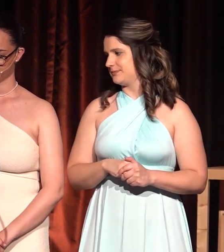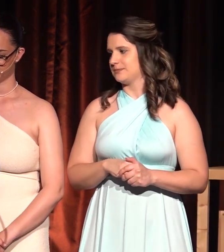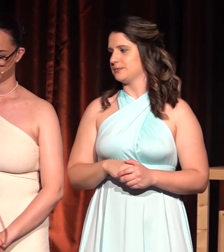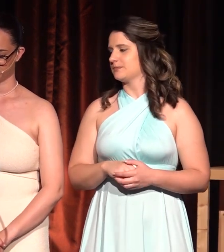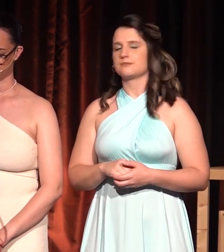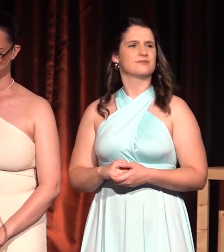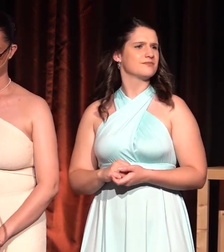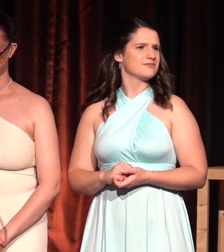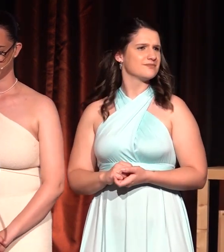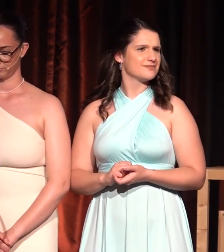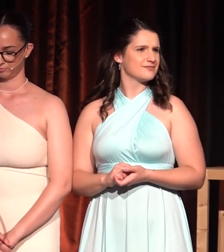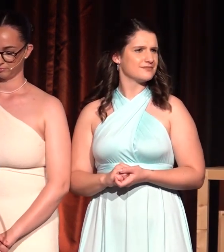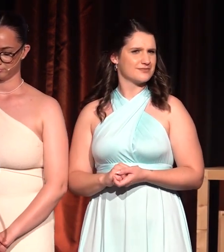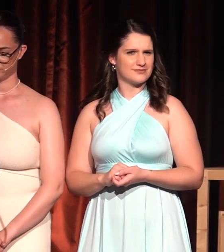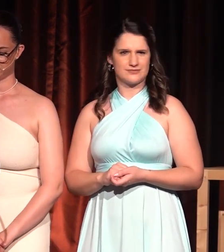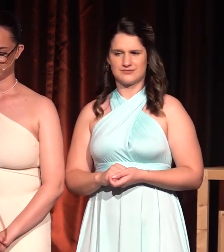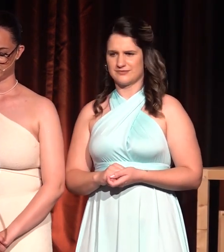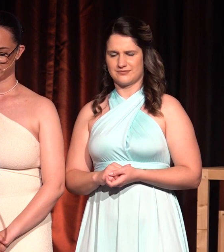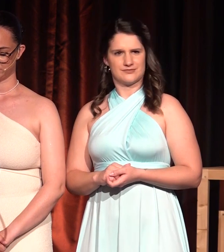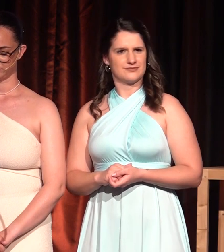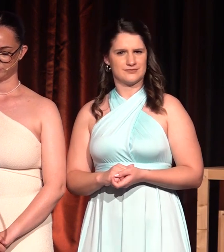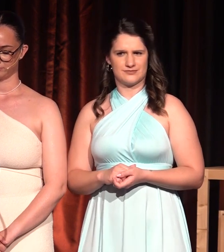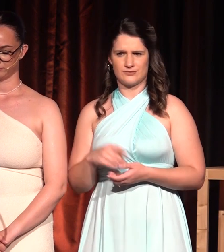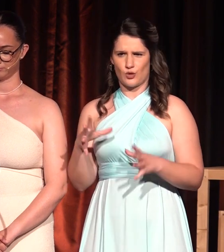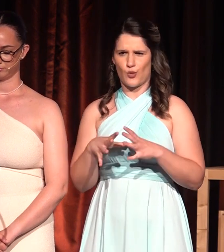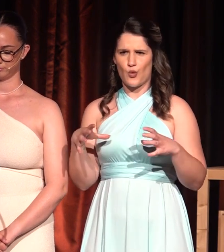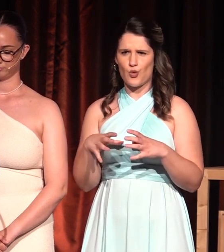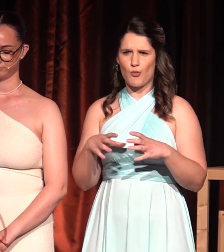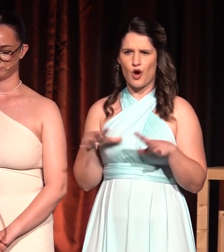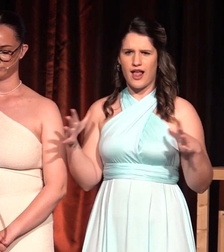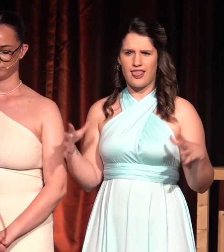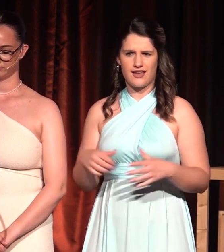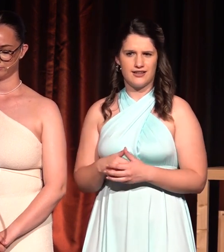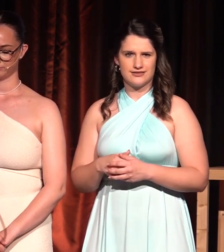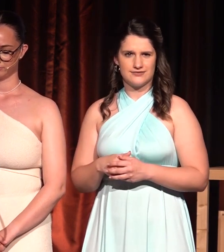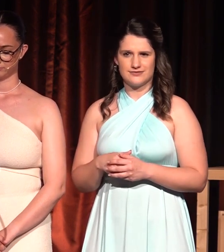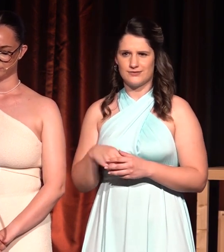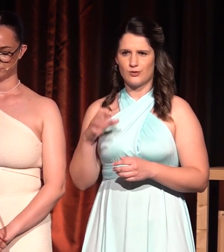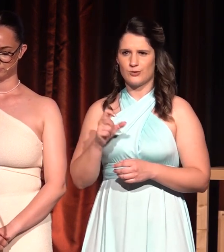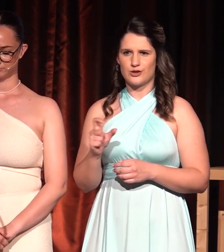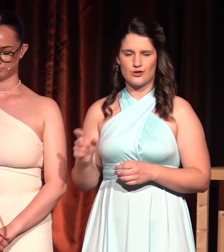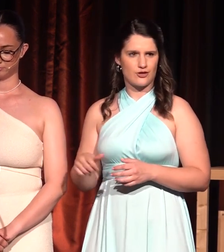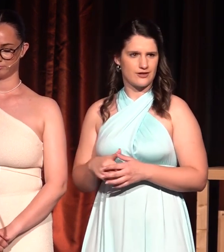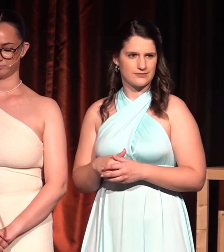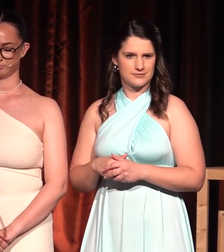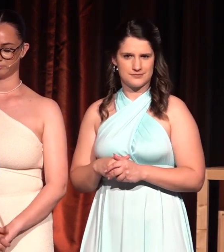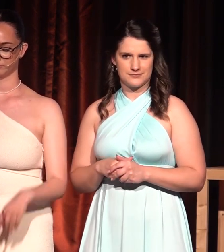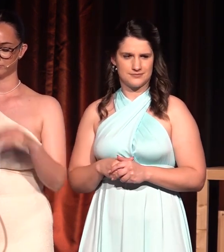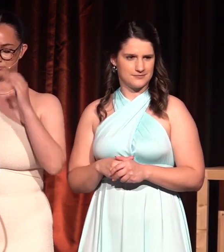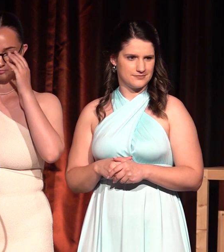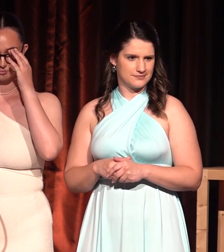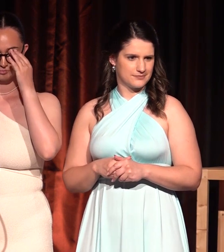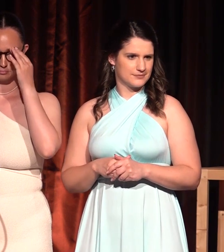Arasa, Fàtima Belzari, Georgina Bou, Carolina Cecília, Alexia Cerdà, Doha